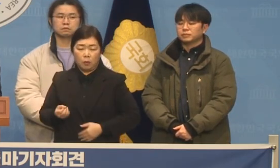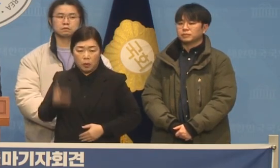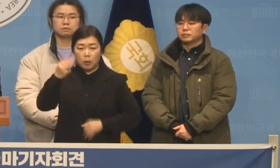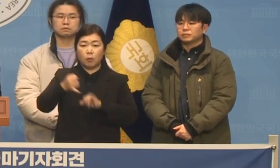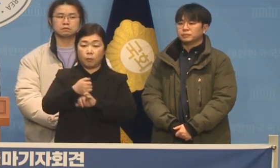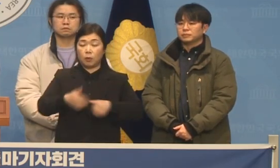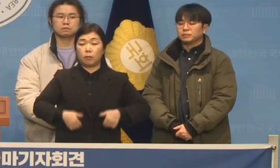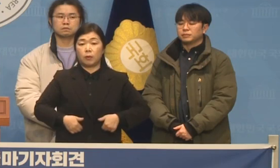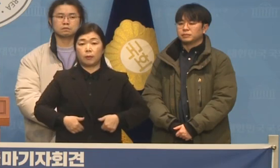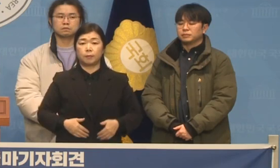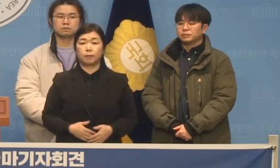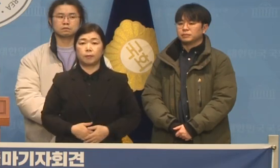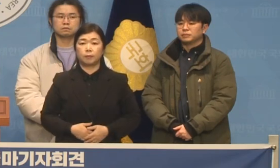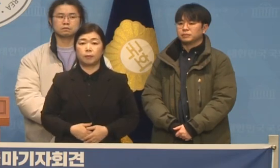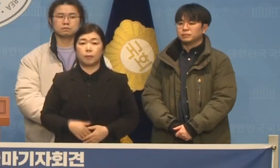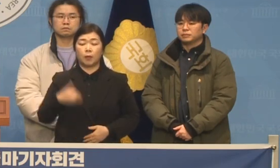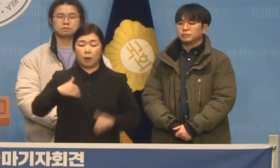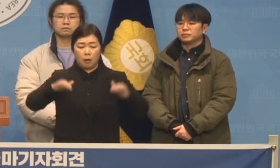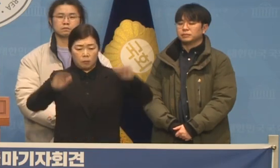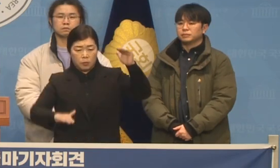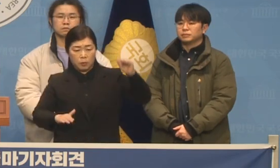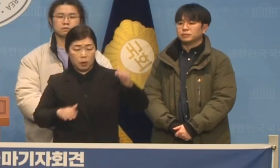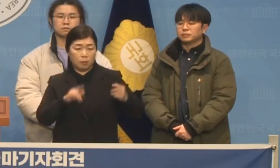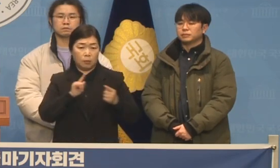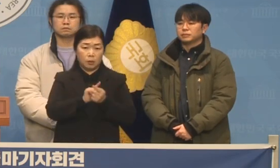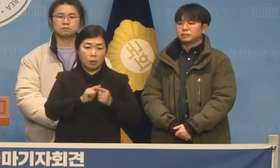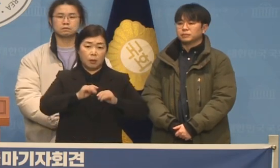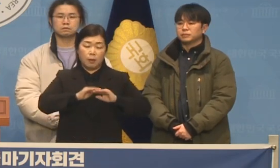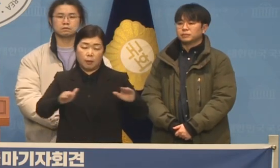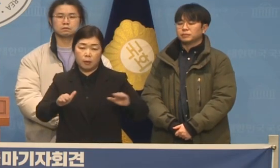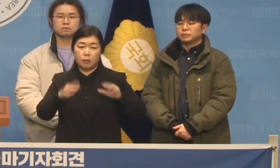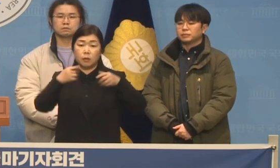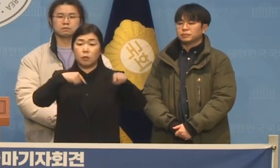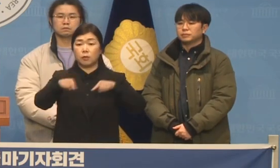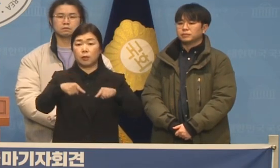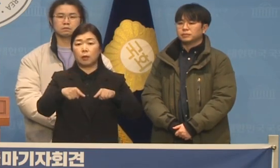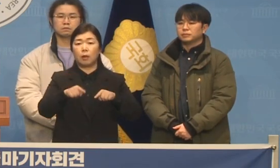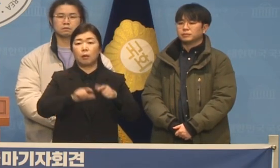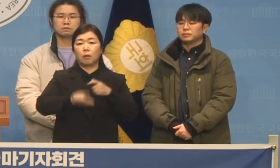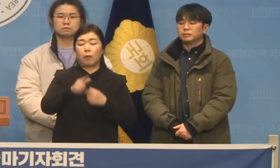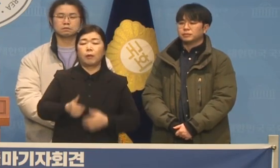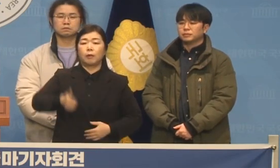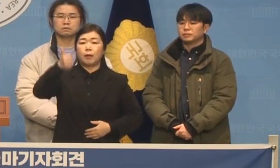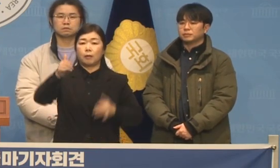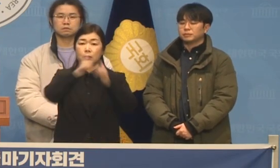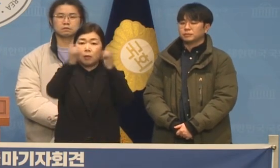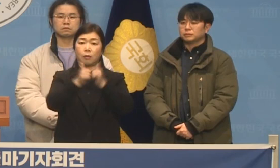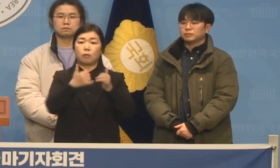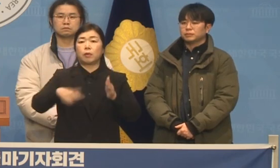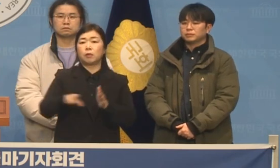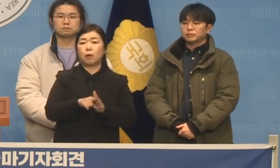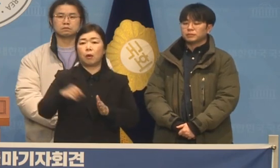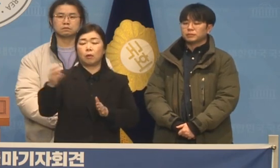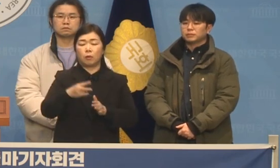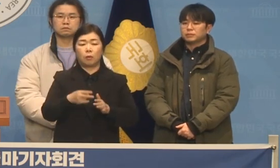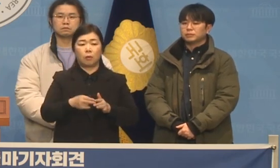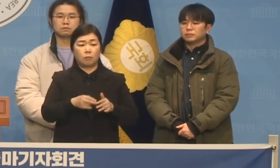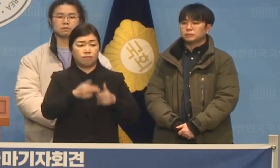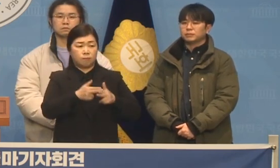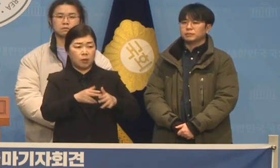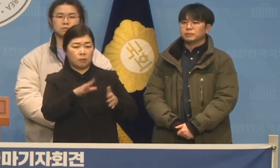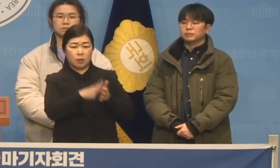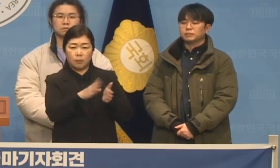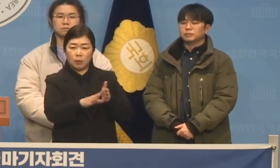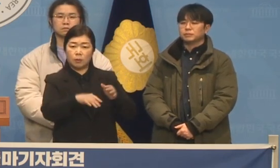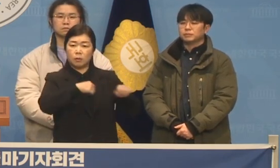저는 불평등에 맞서는 새로운 정치야말로 더 나은 사회를 위해서 그리고 무도한 정권과 싸우고